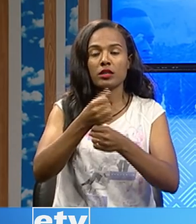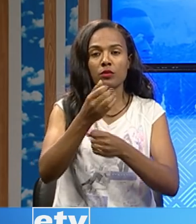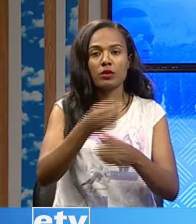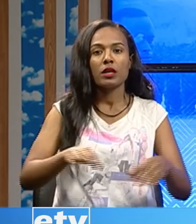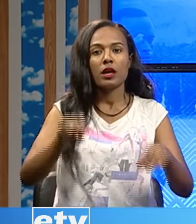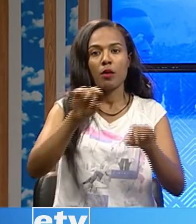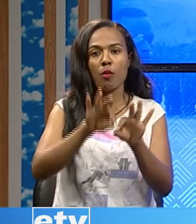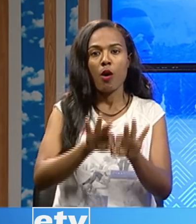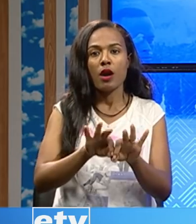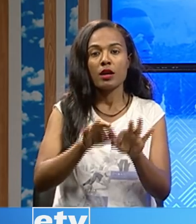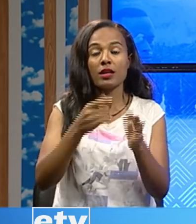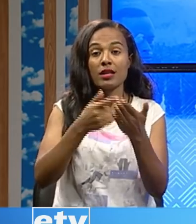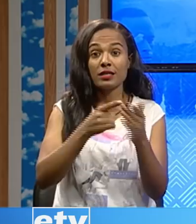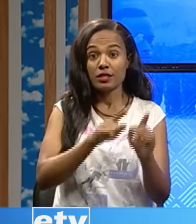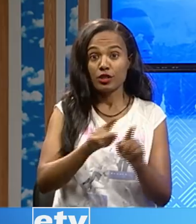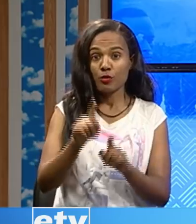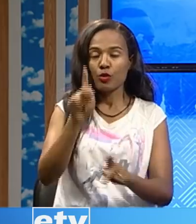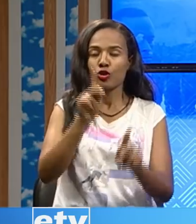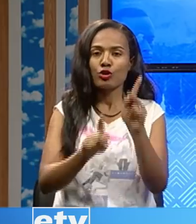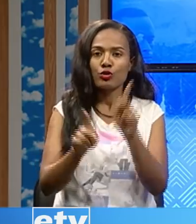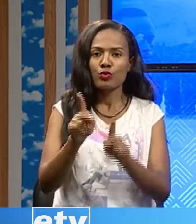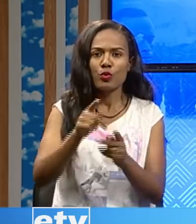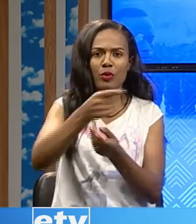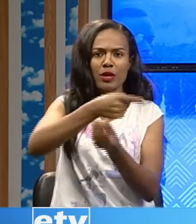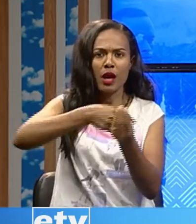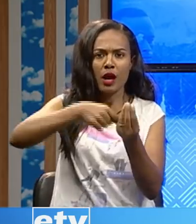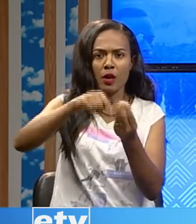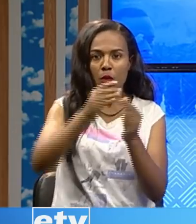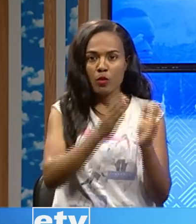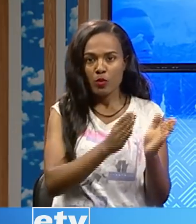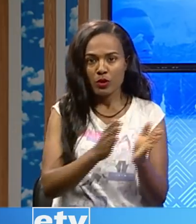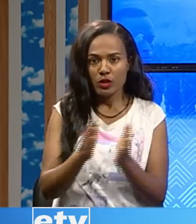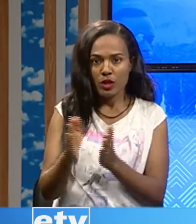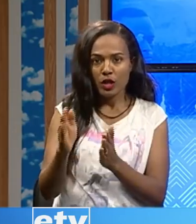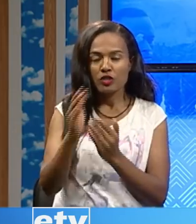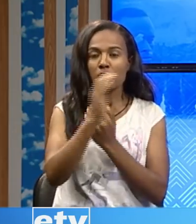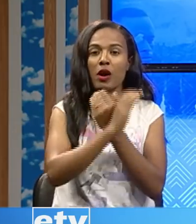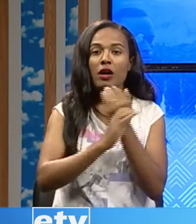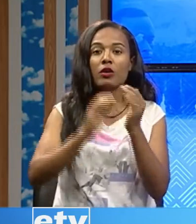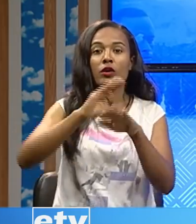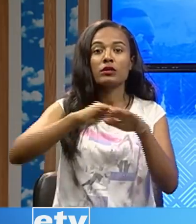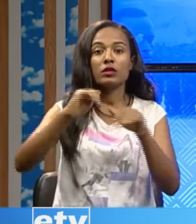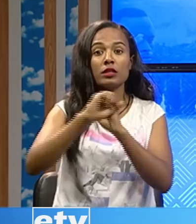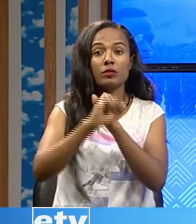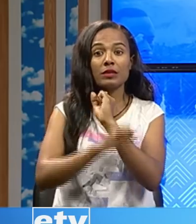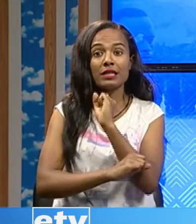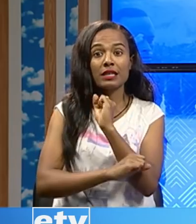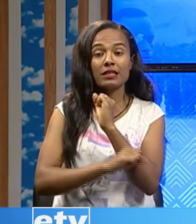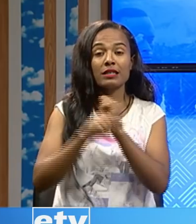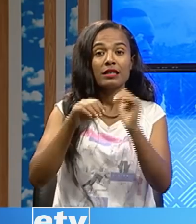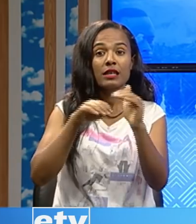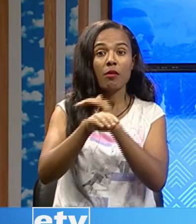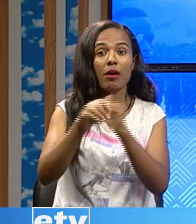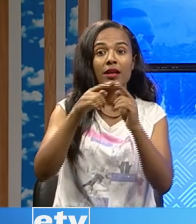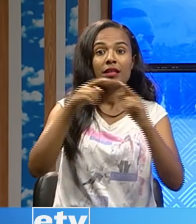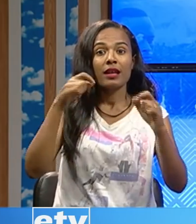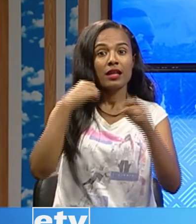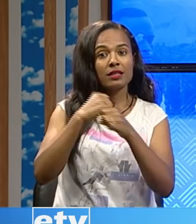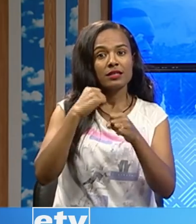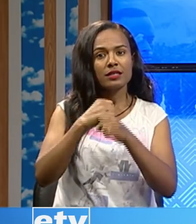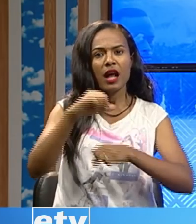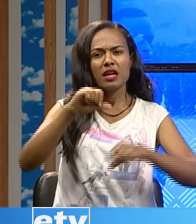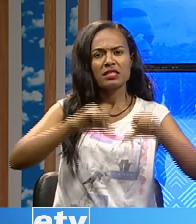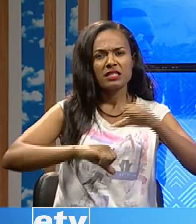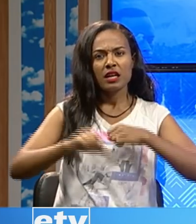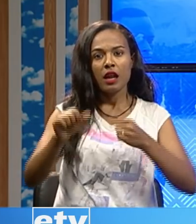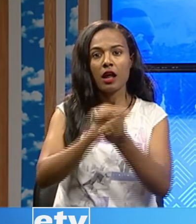ይገባዋል። ለዚህ ደግሞ ህዝቡ በየአካባቢው ሊደራጅ በሀገራዊ ጥሪ መሰረት ሊተም የጠላትን ስራና ሴራ